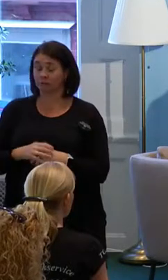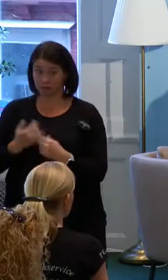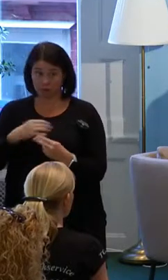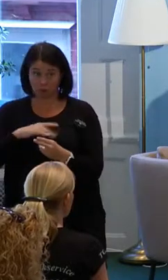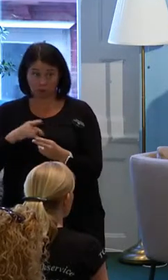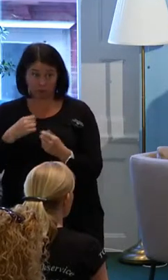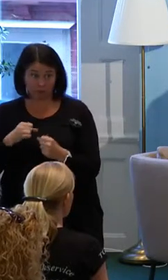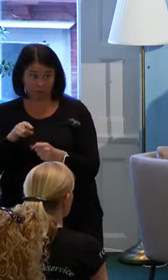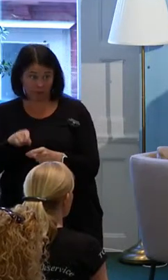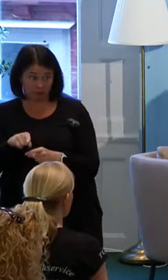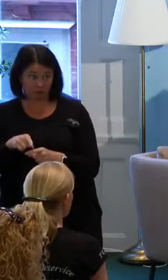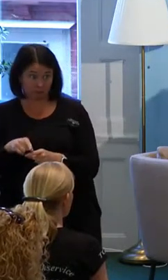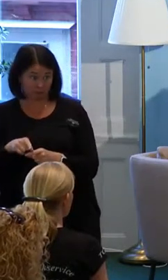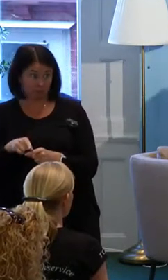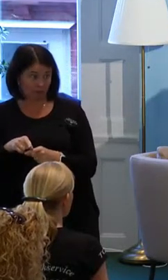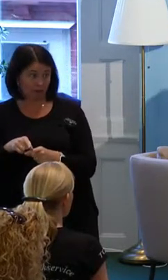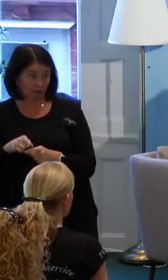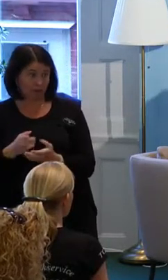linjen då? Ja,